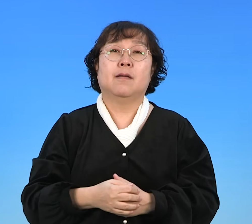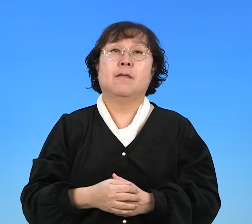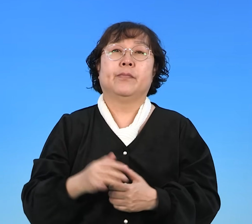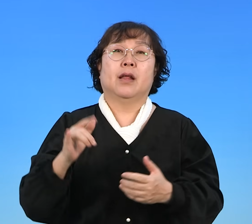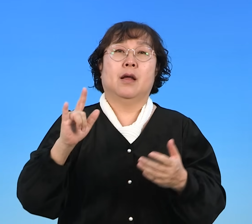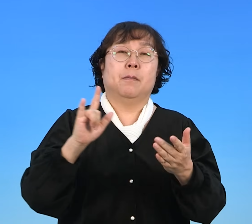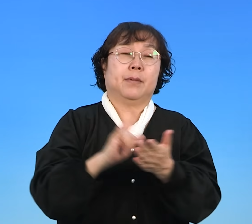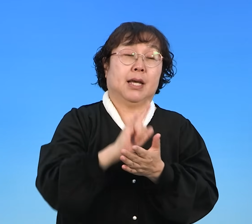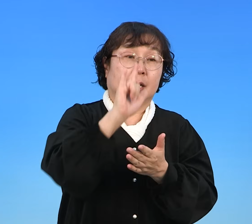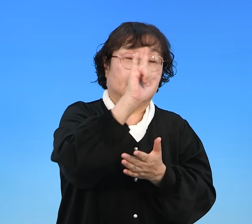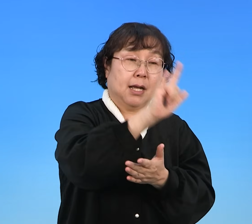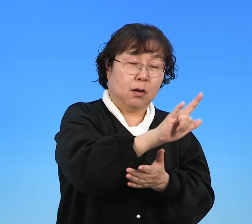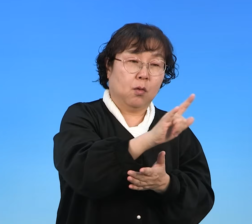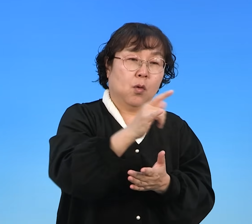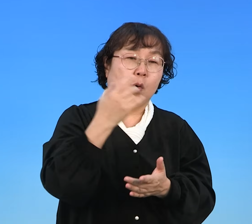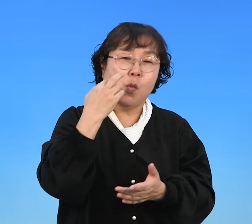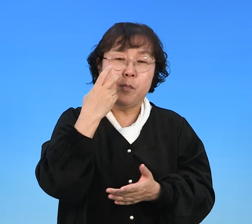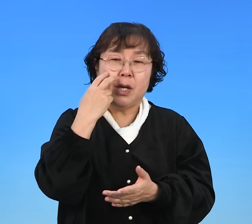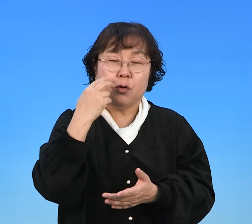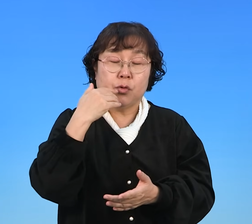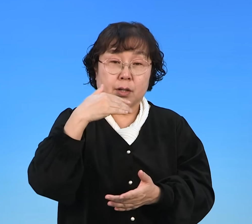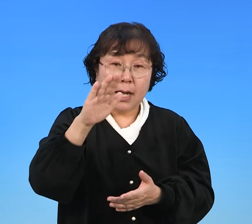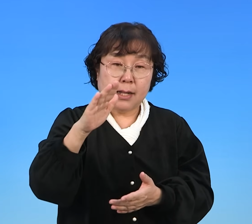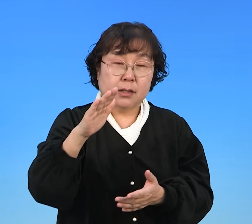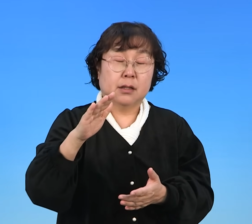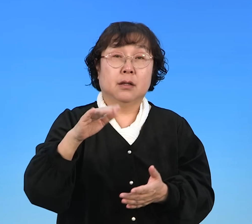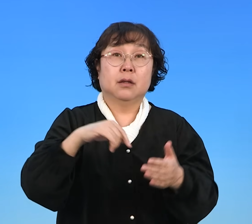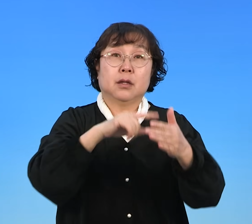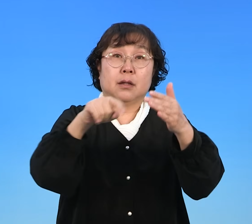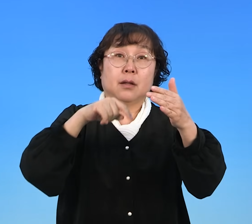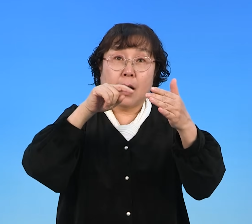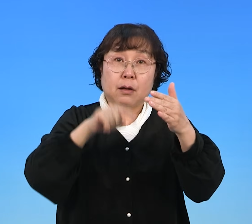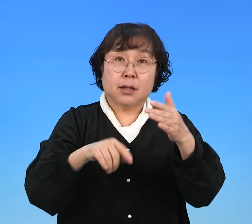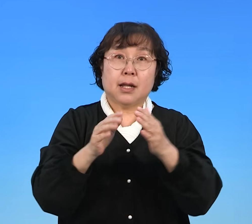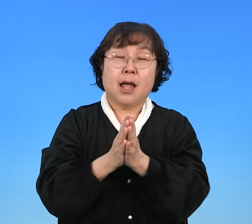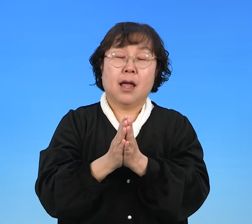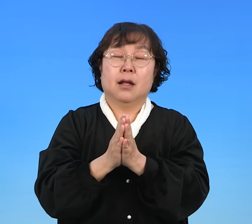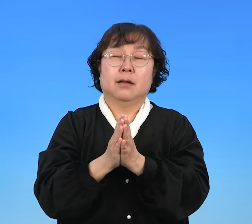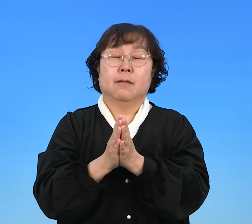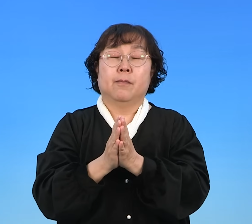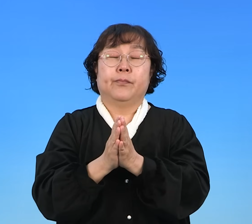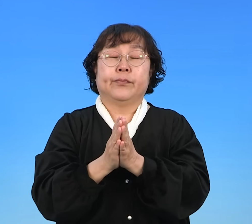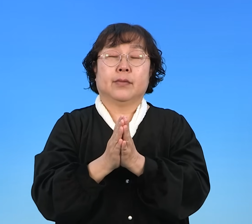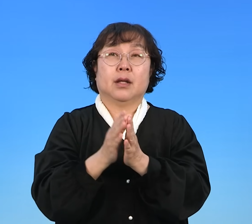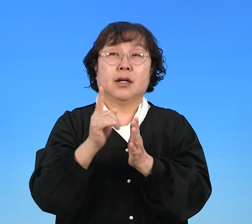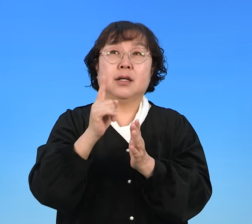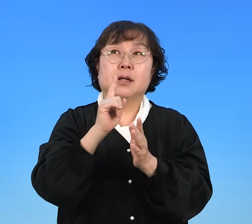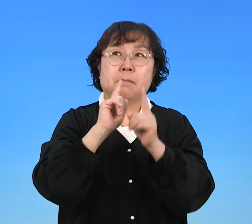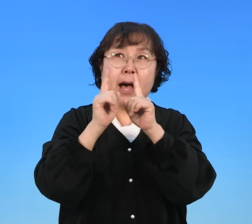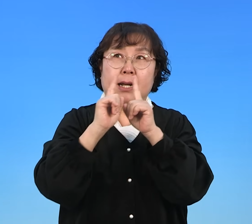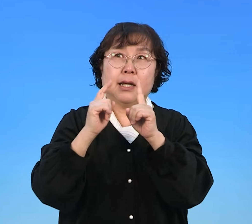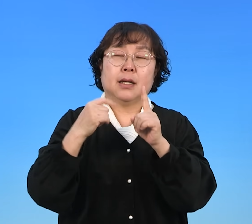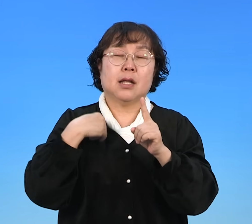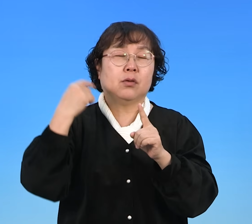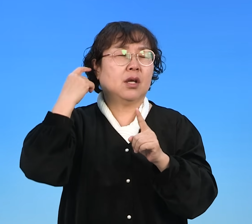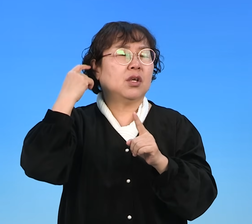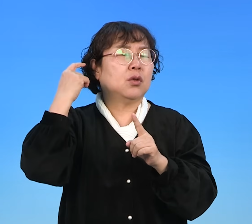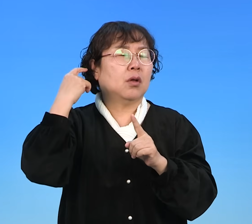미국 가는 동안 또 장례를 치르는 그 과정 동안 그 말이 저에게 계속